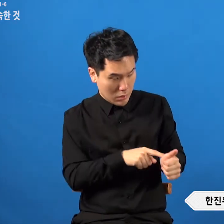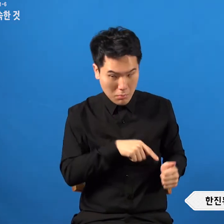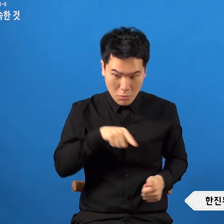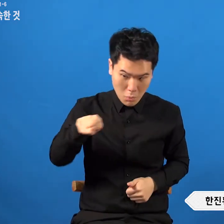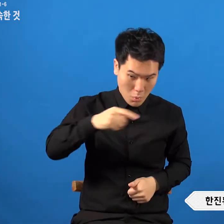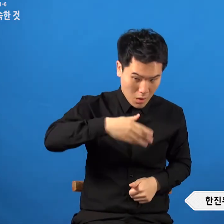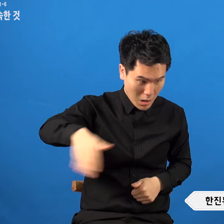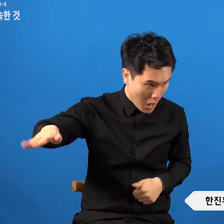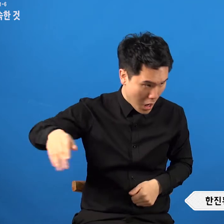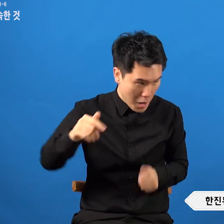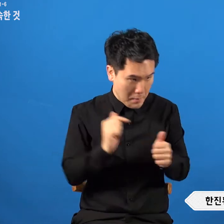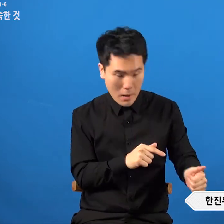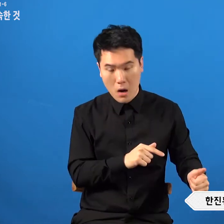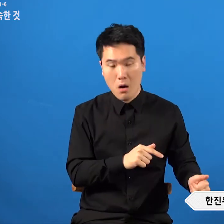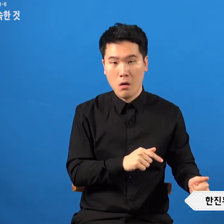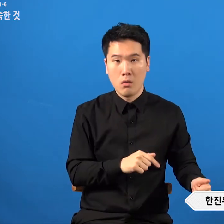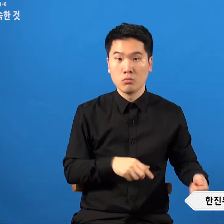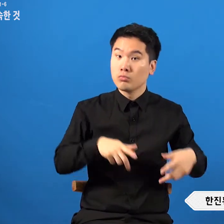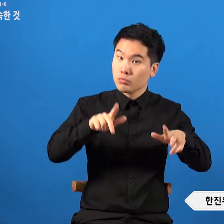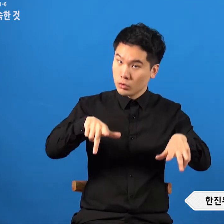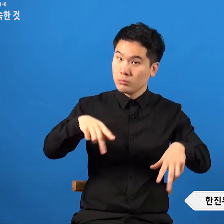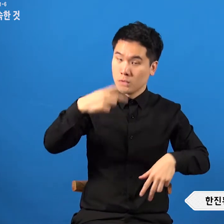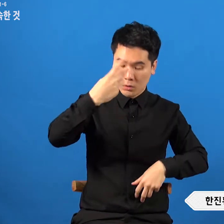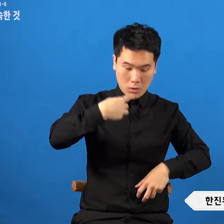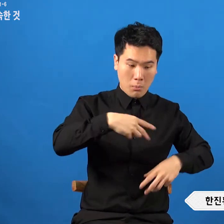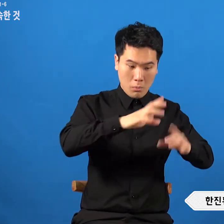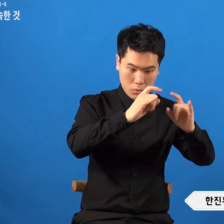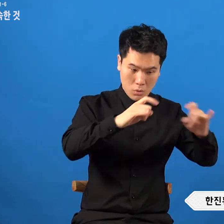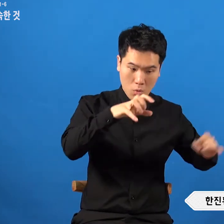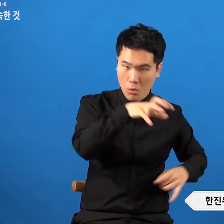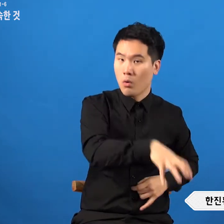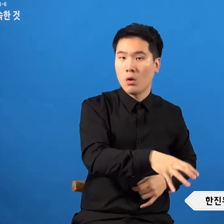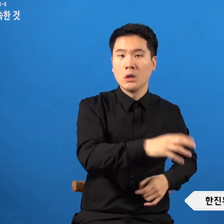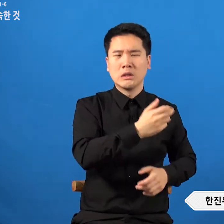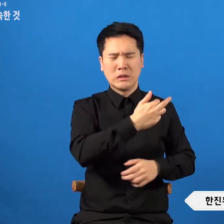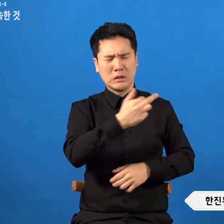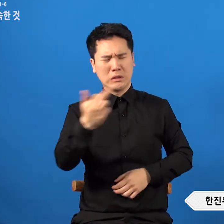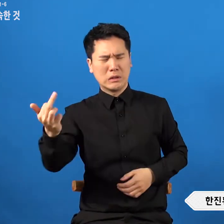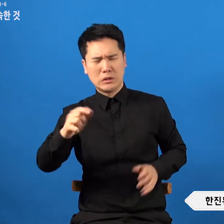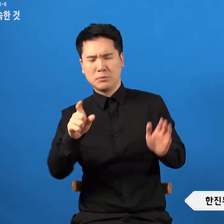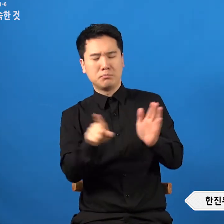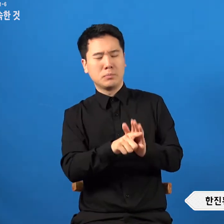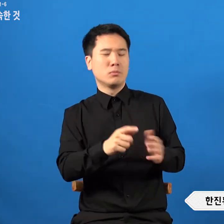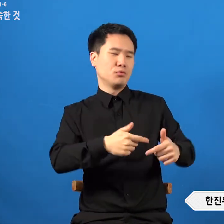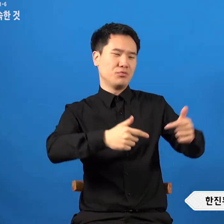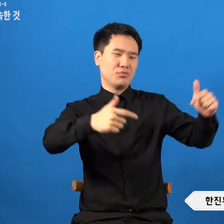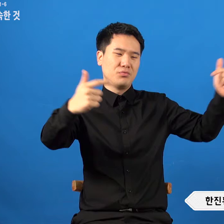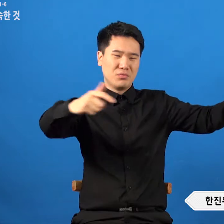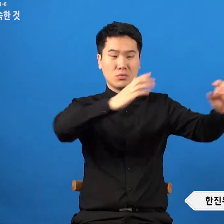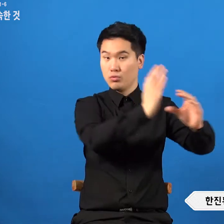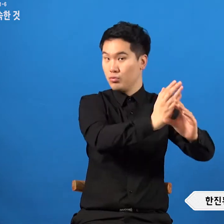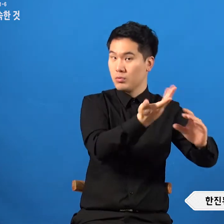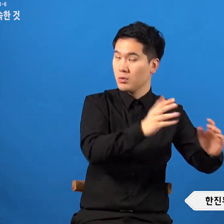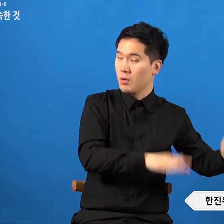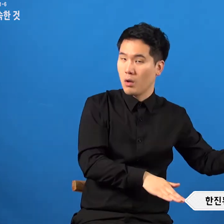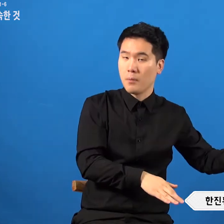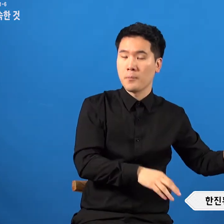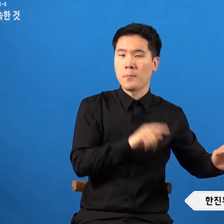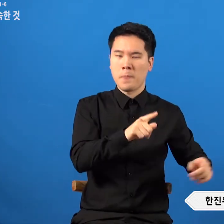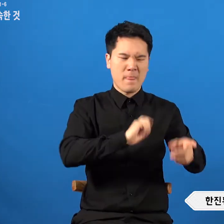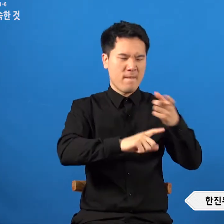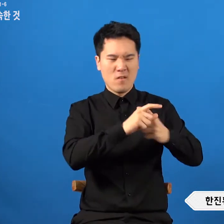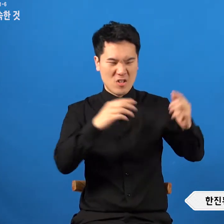않습니까? 지금 사마리아 성에 한창 영적인 부흥이 일어나고 있는데 그러면 여세를 몰아서 거기서 더